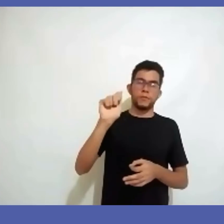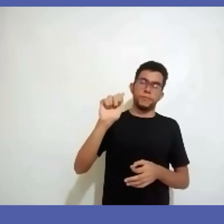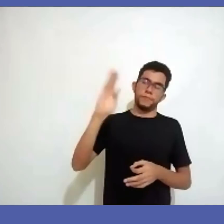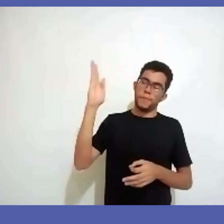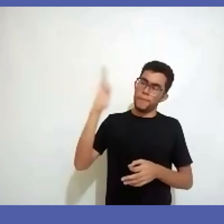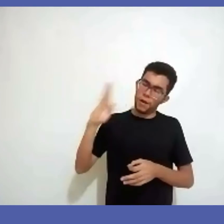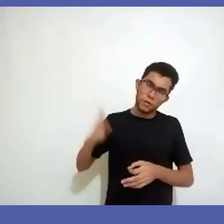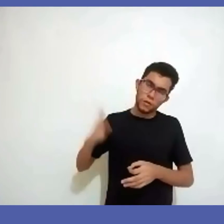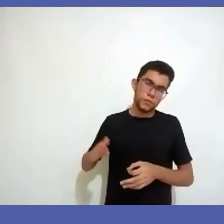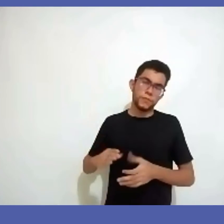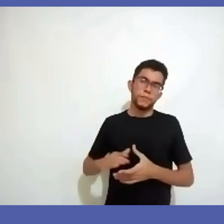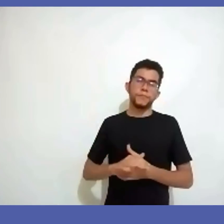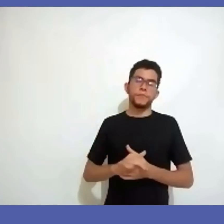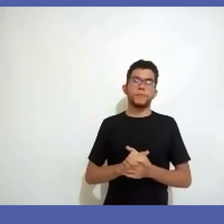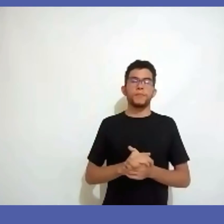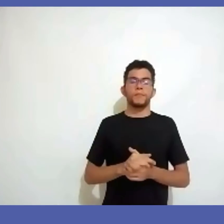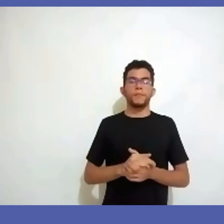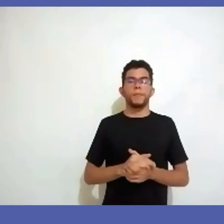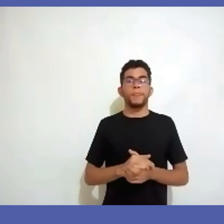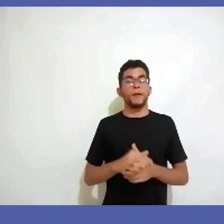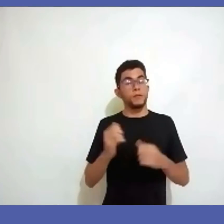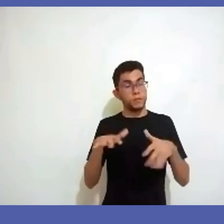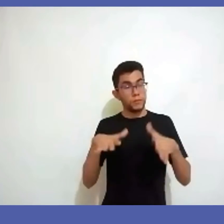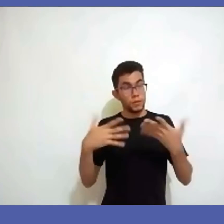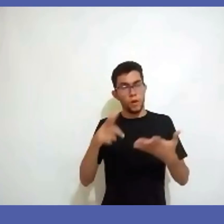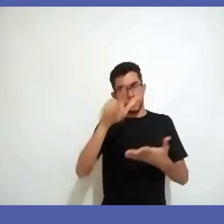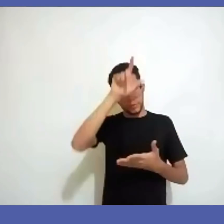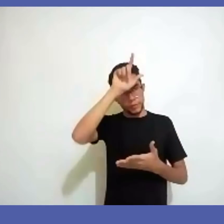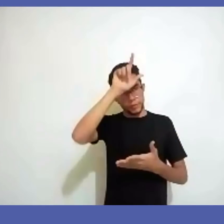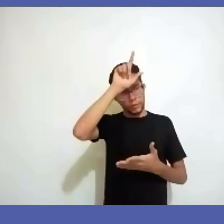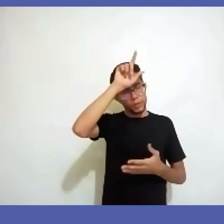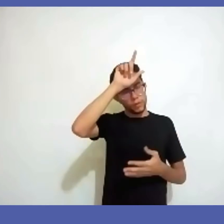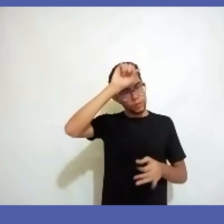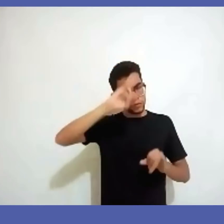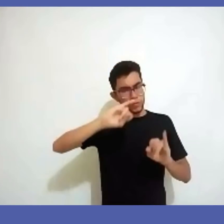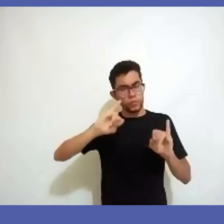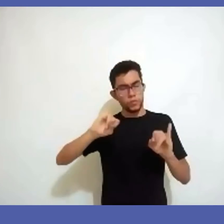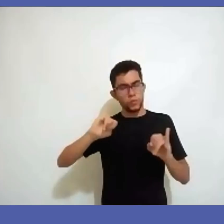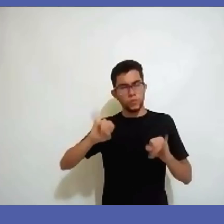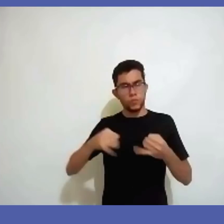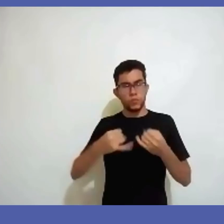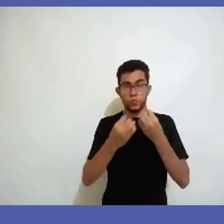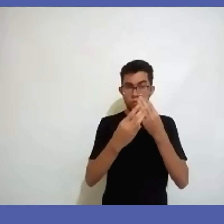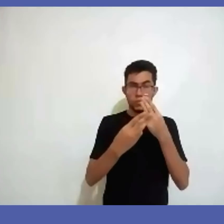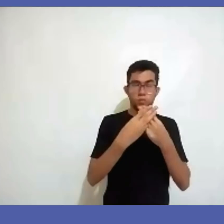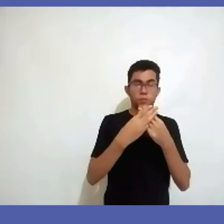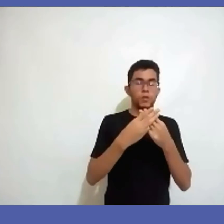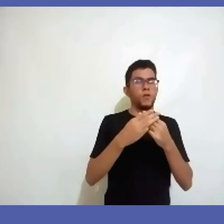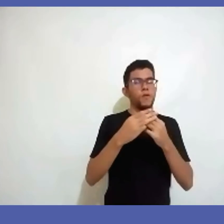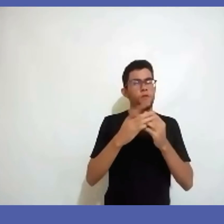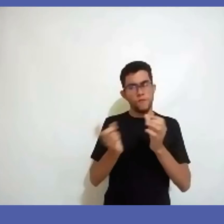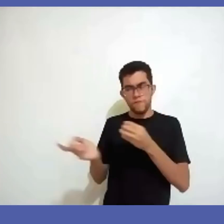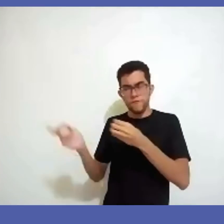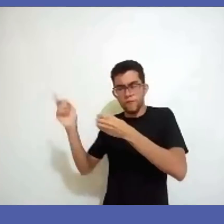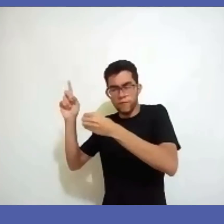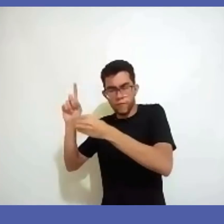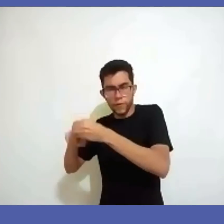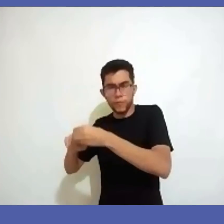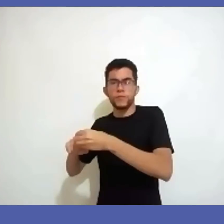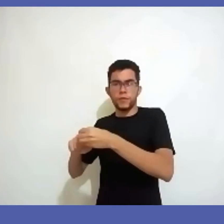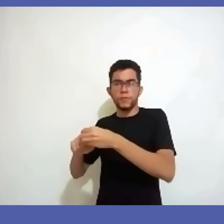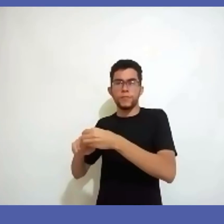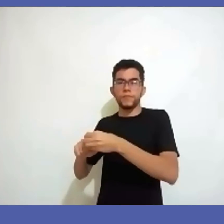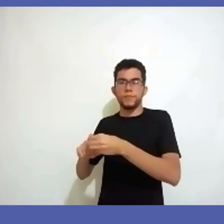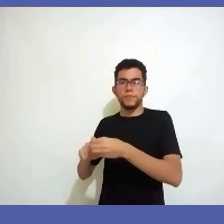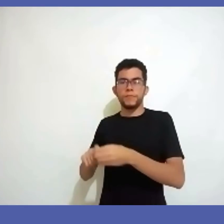apressaram para decretar a independência de Israel em maio de 1948. Quer dizer, passaram o quê?